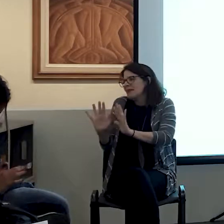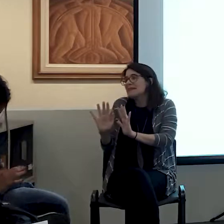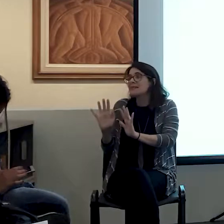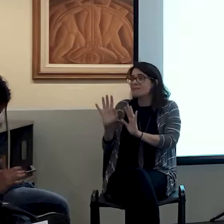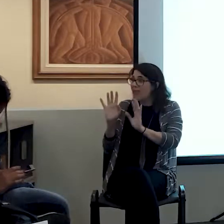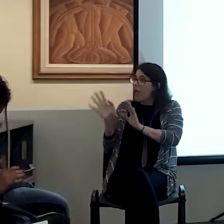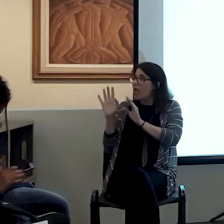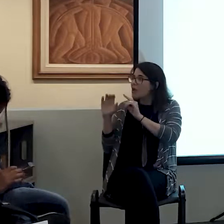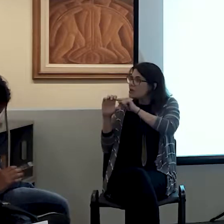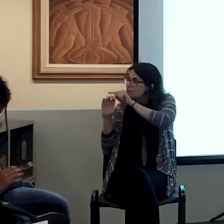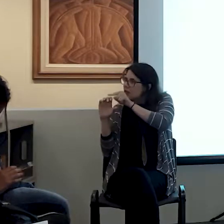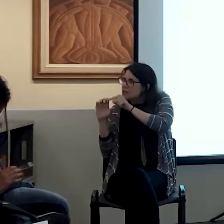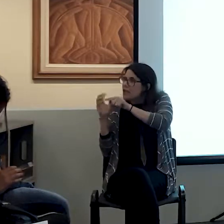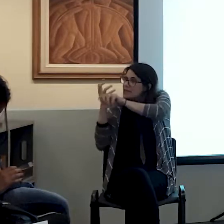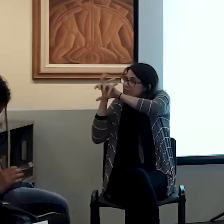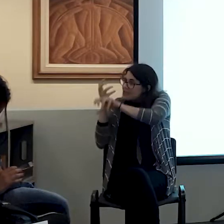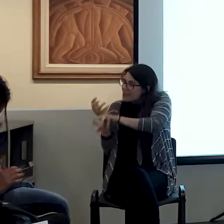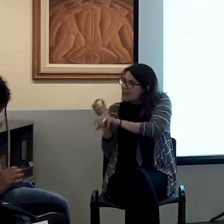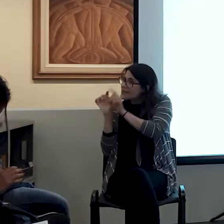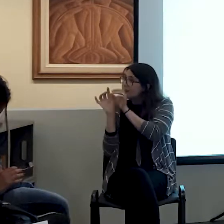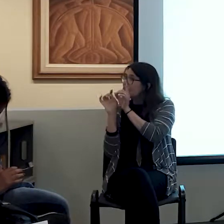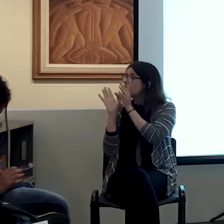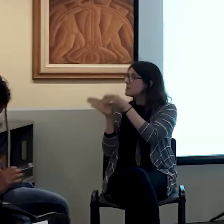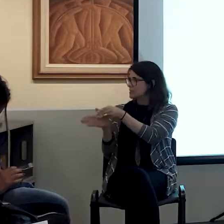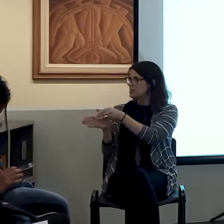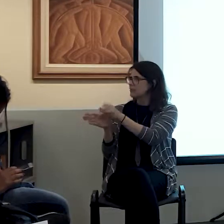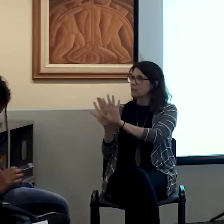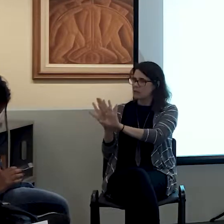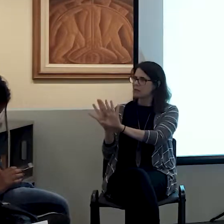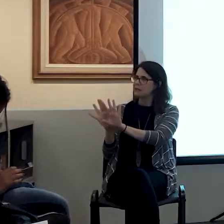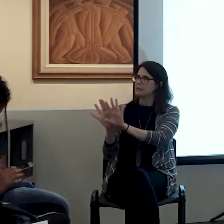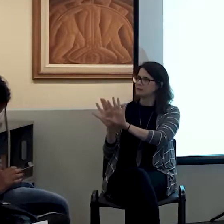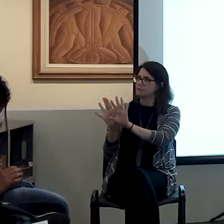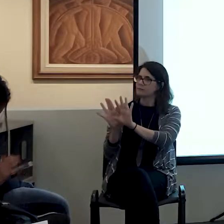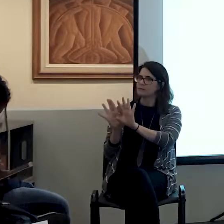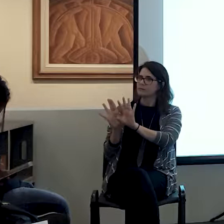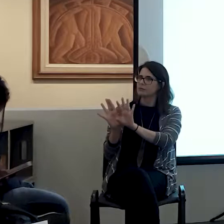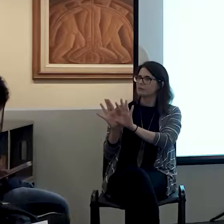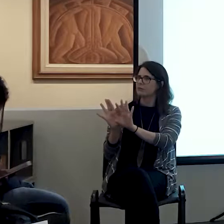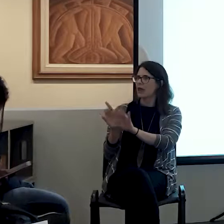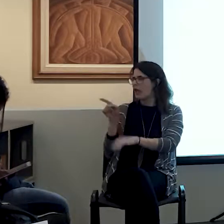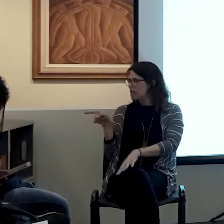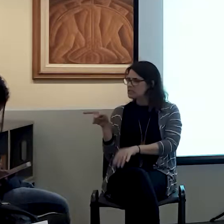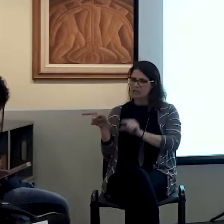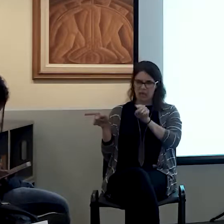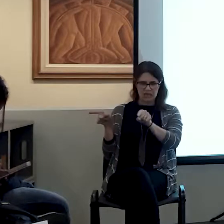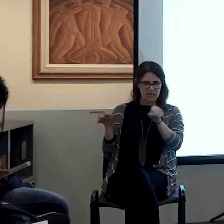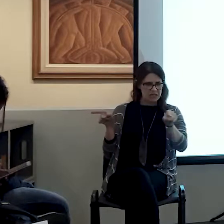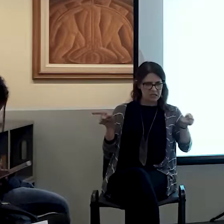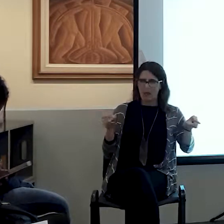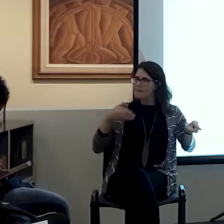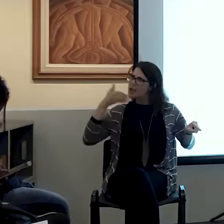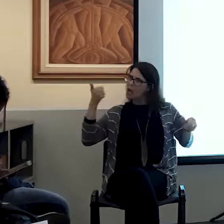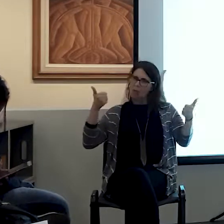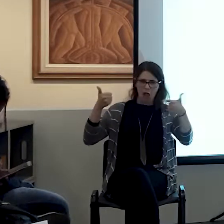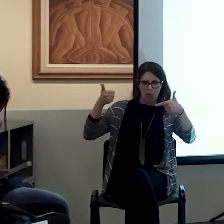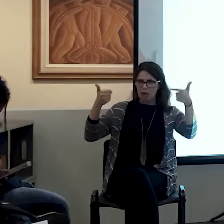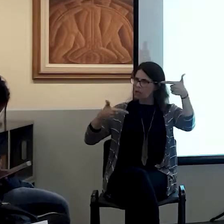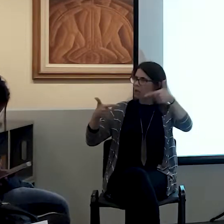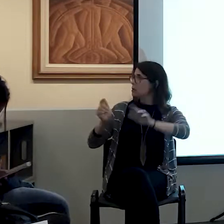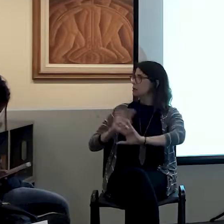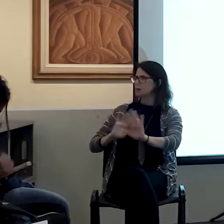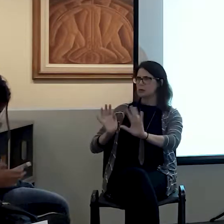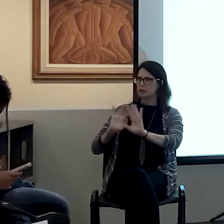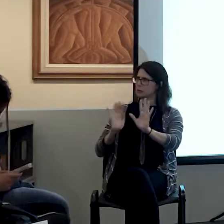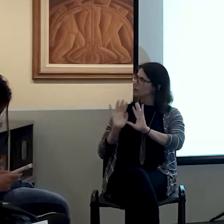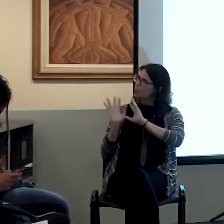como outro qualquer. Né? Nem melhor, nem pior, nada. Só uma área do conhecimento.